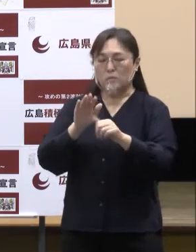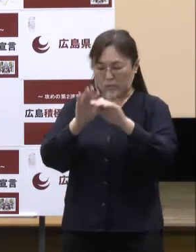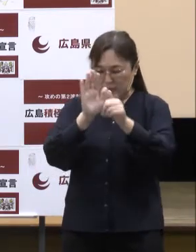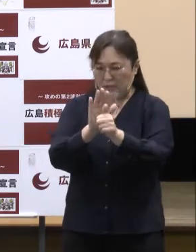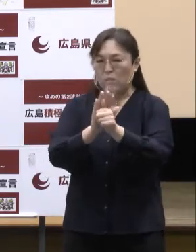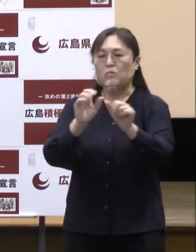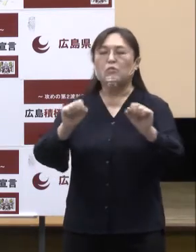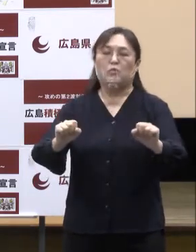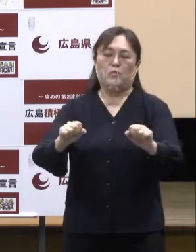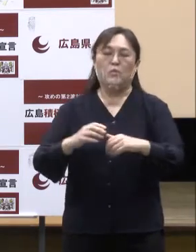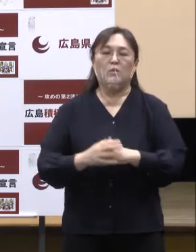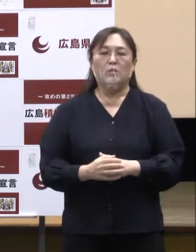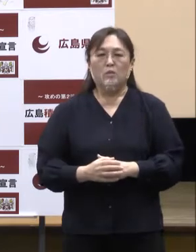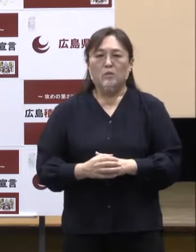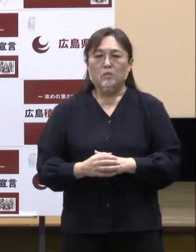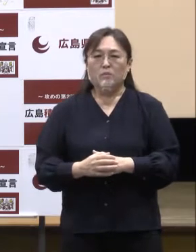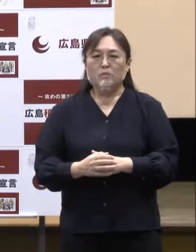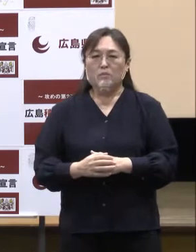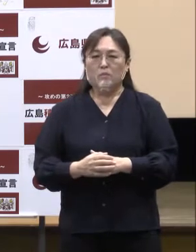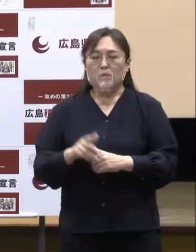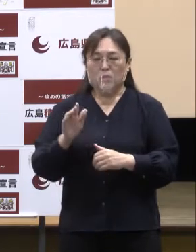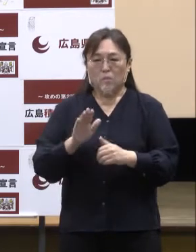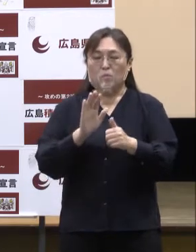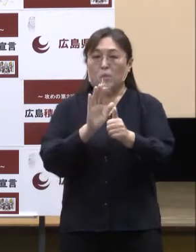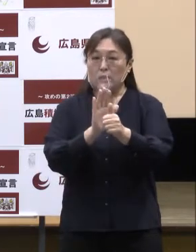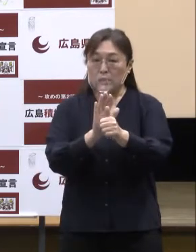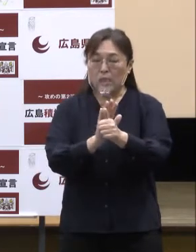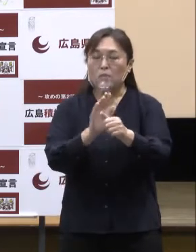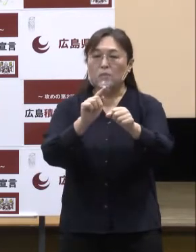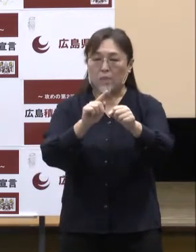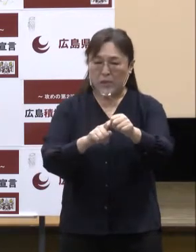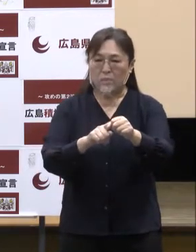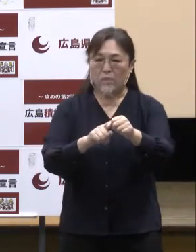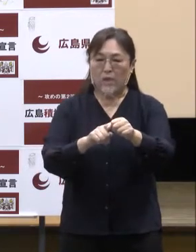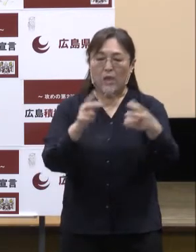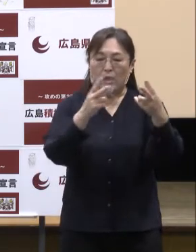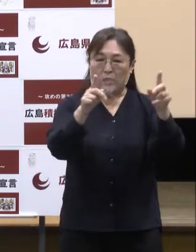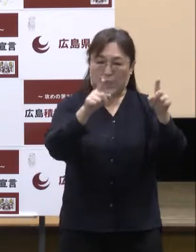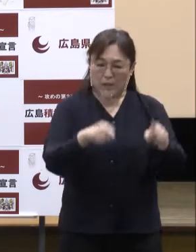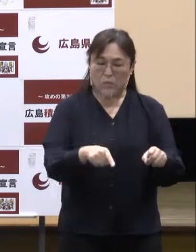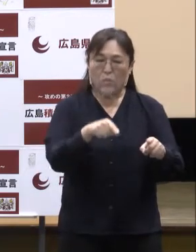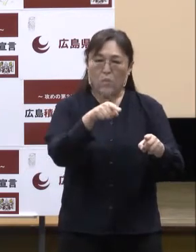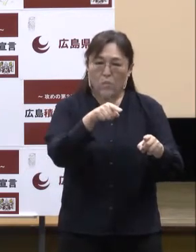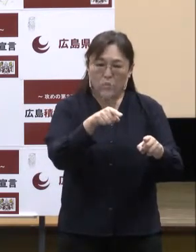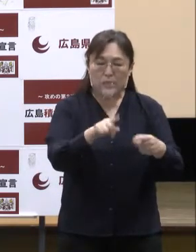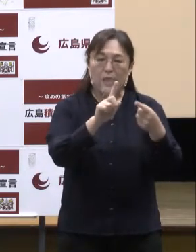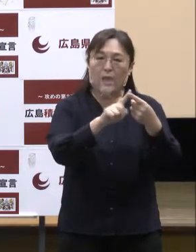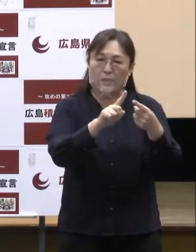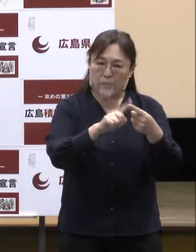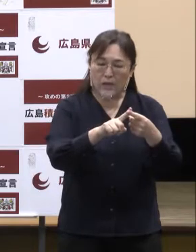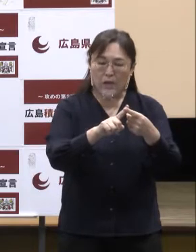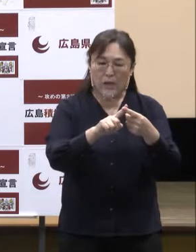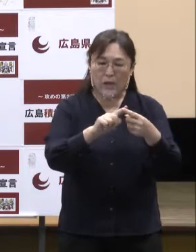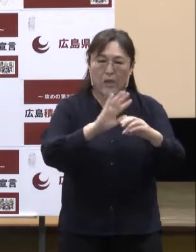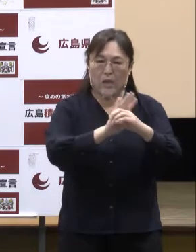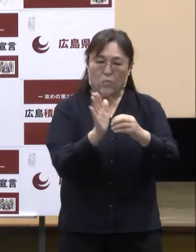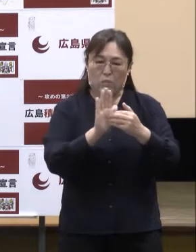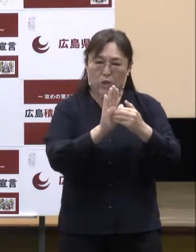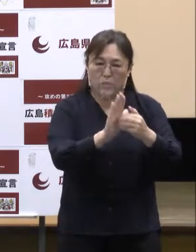。またこの支援を受けるためには、イベントごとにコロナ対策マニュアルを作成した上